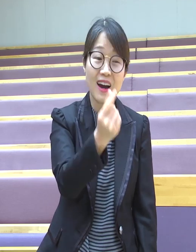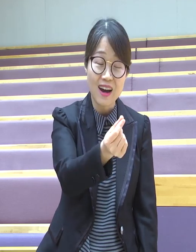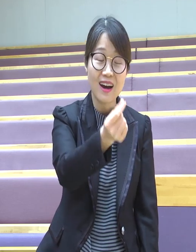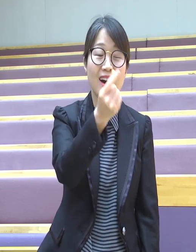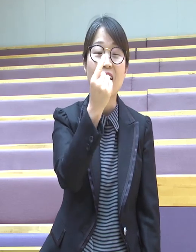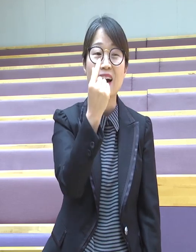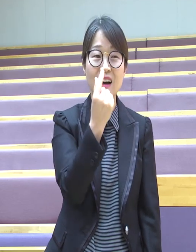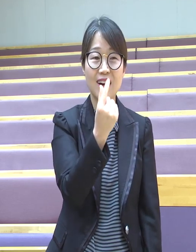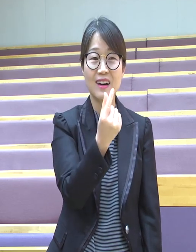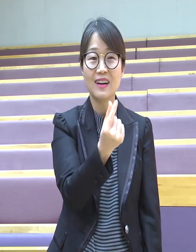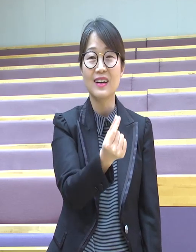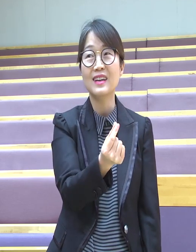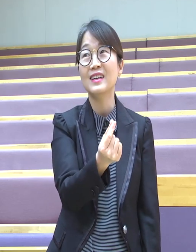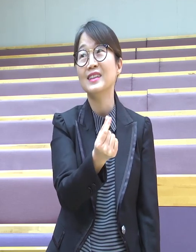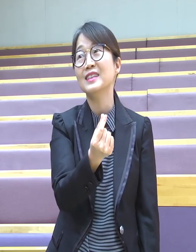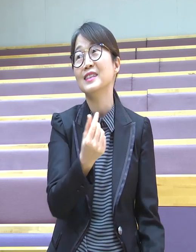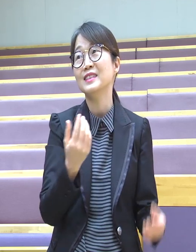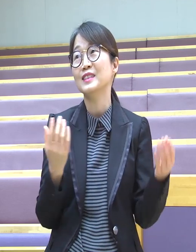아들이라.